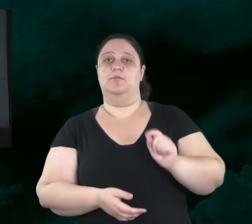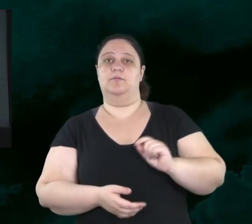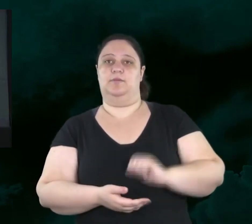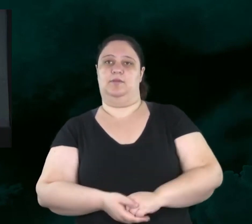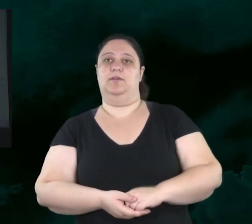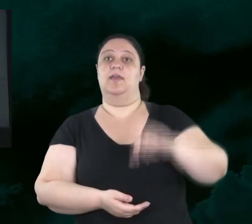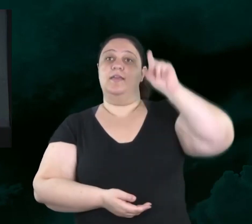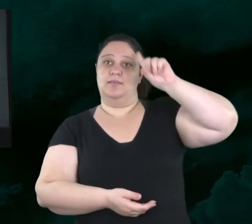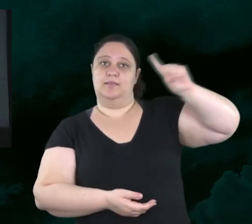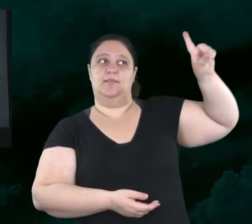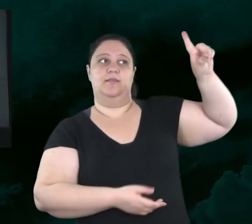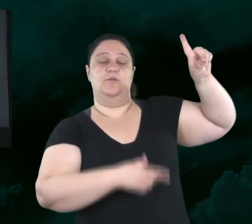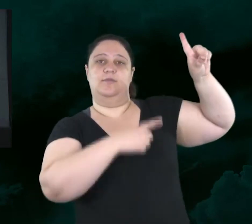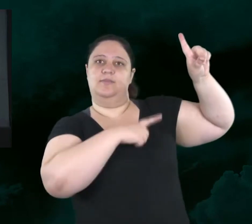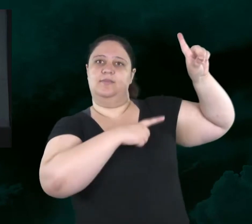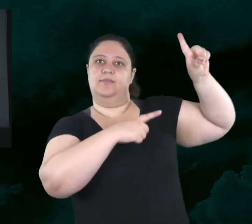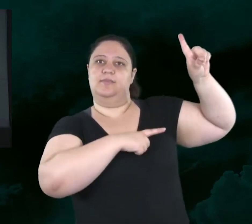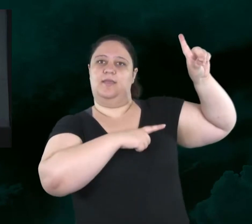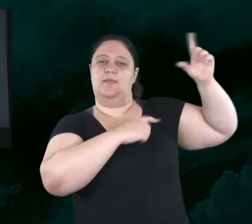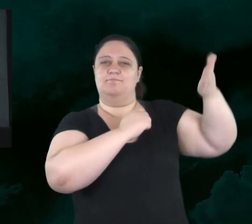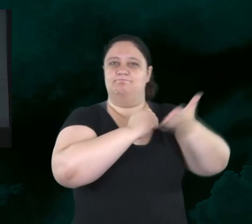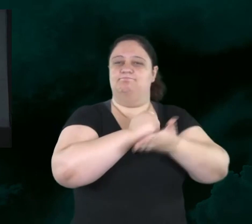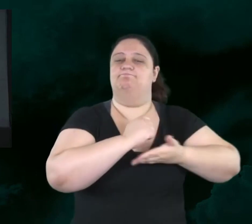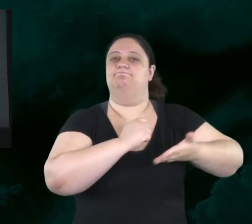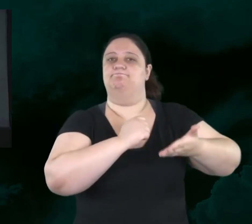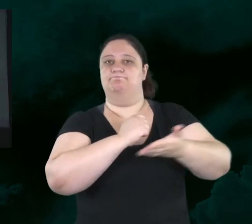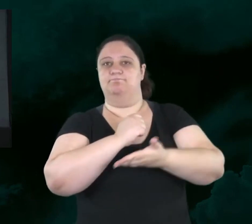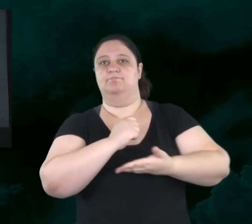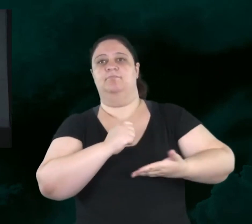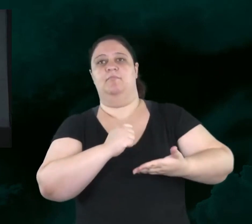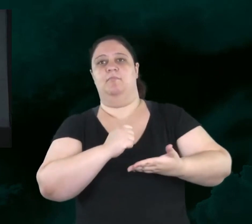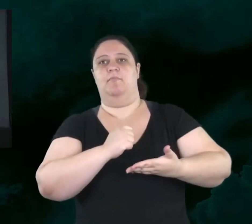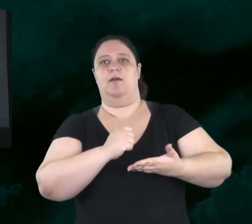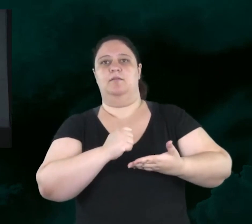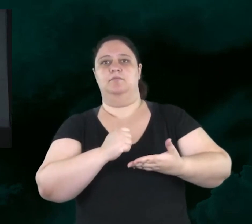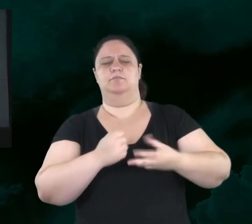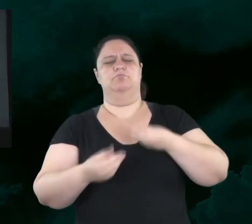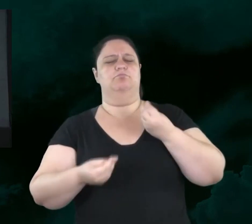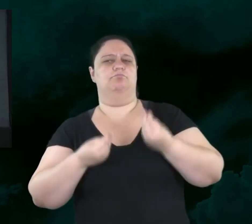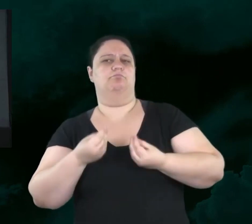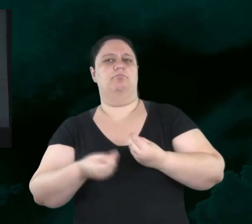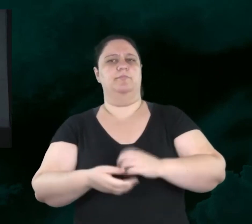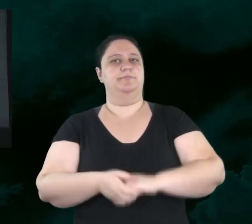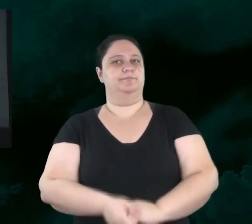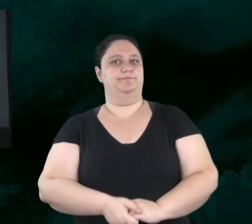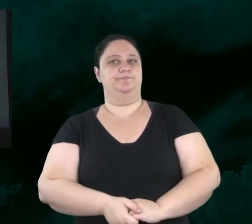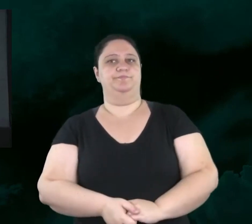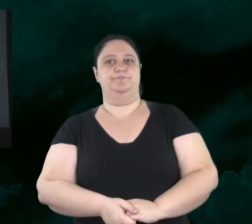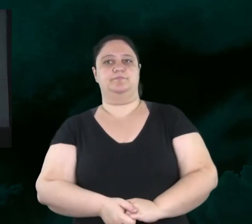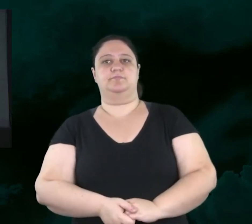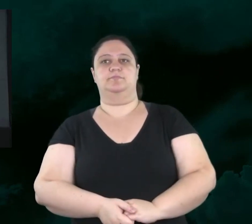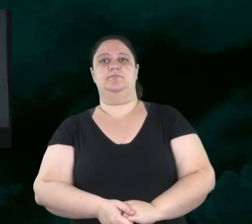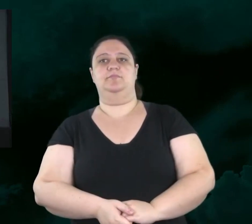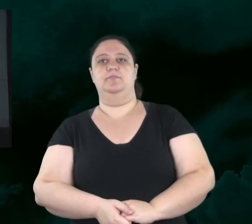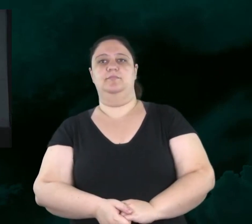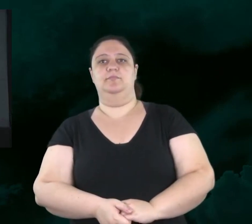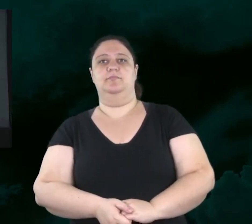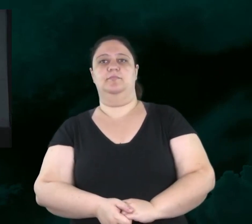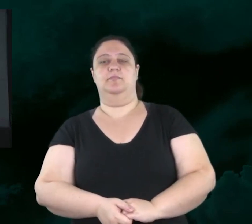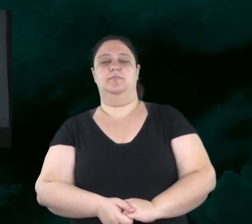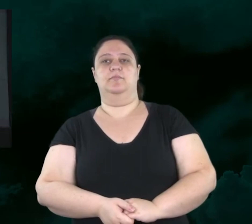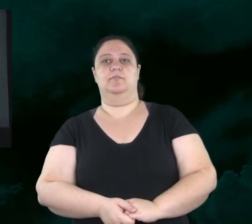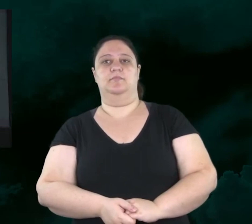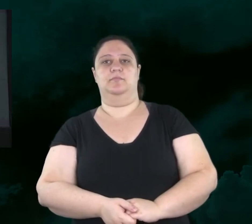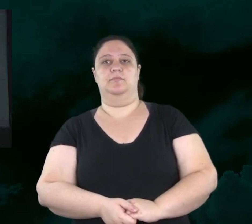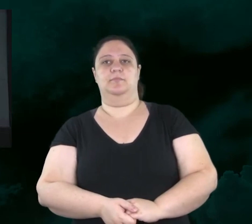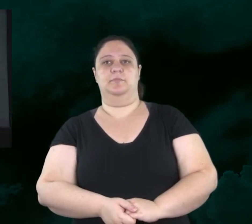essa substância. E que substância é essa? Essa substância é a própria